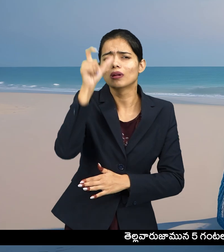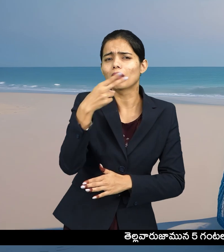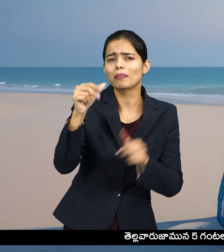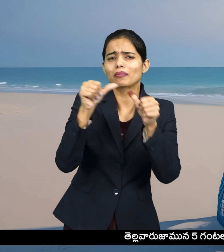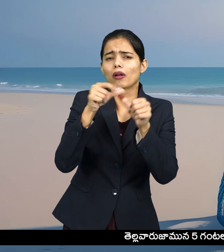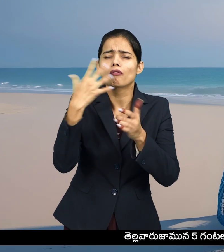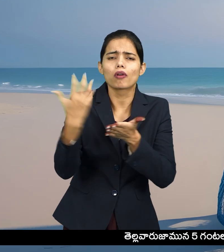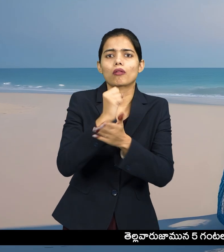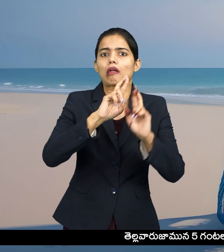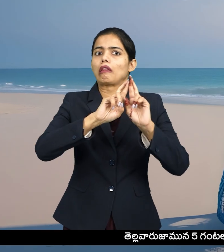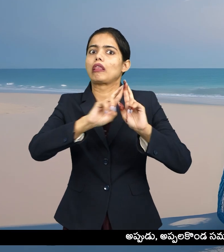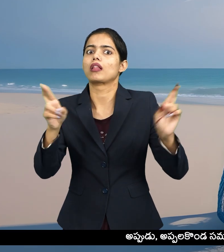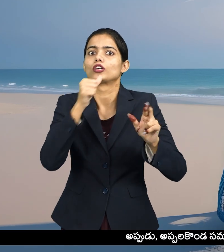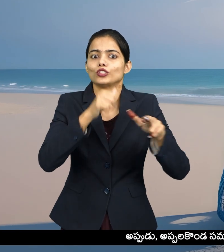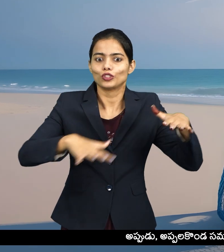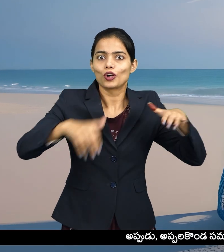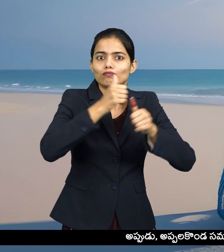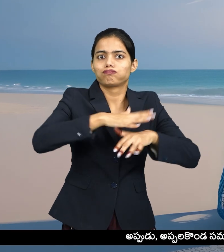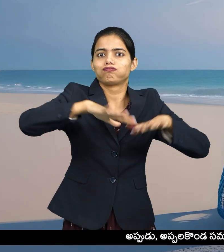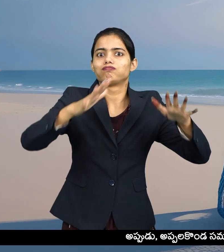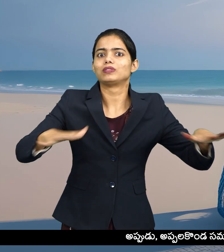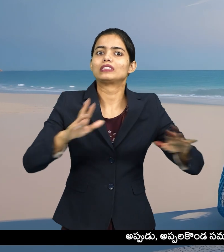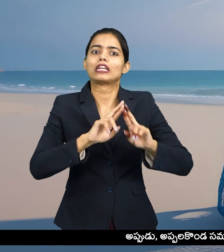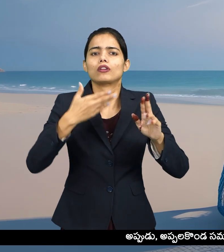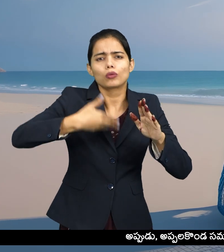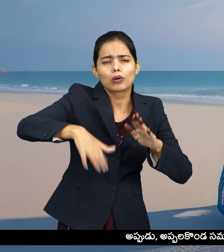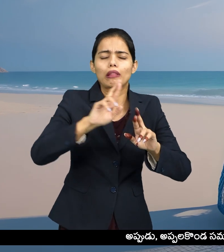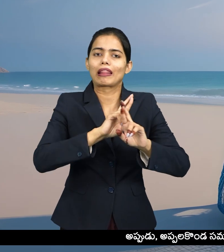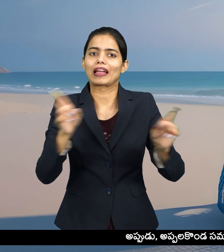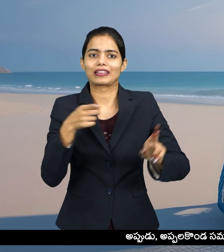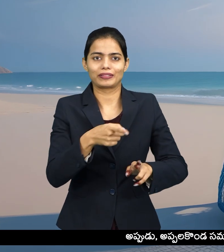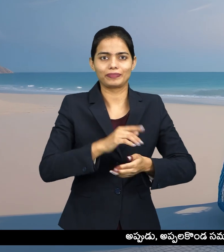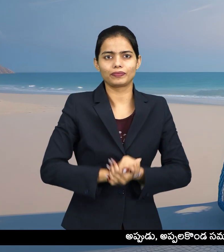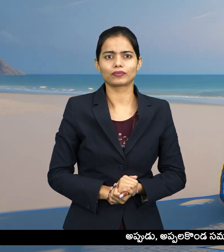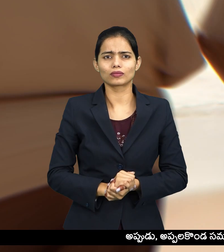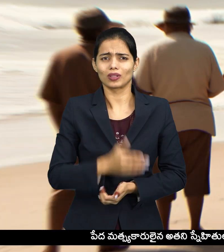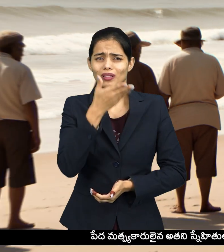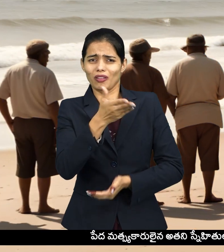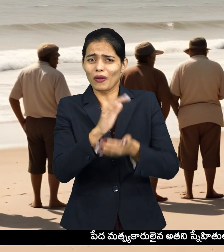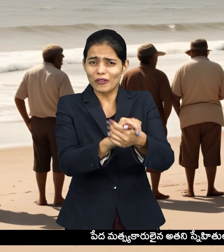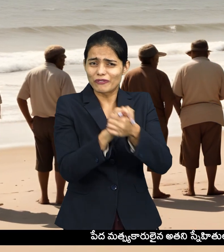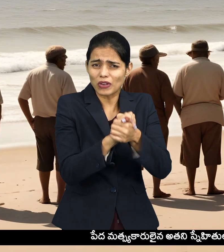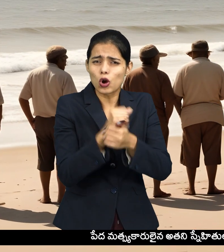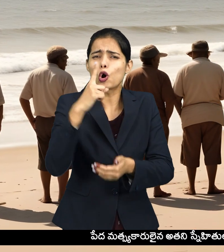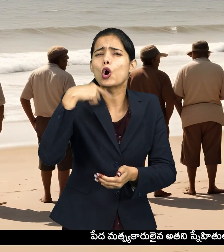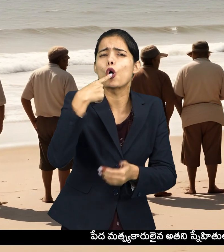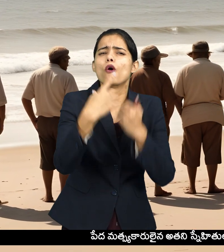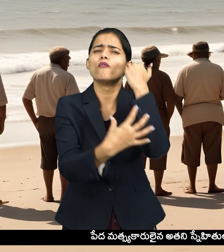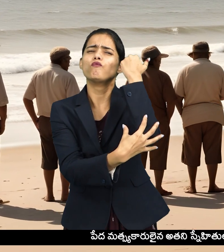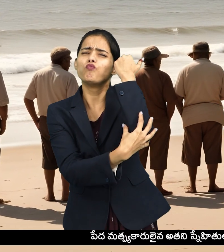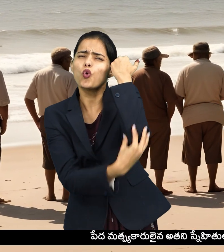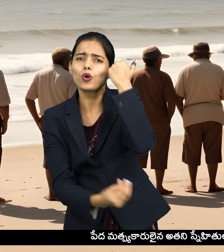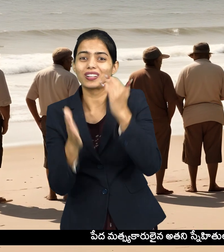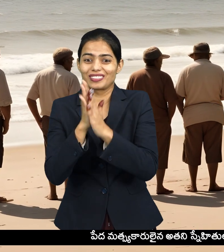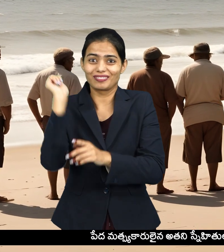చేసి తినడానికి ఇచ్చింది. అప్పుడు అప్పలకొండ సముద్రంలోకి వెళ్లటానికి సిద్ధమవుతాడు. పేద మత్స్యకారులైన